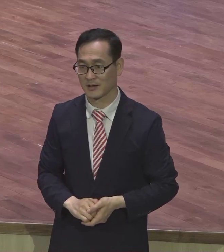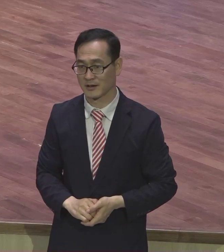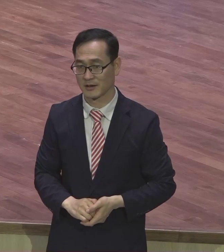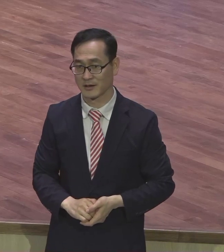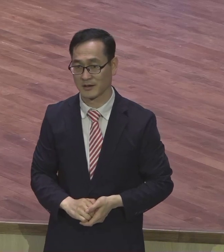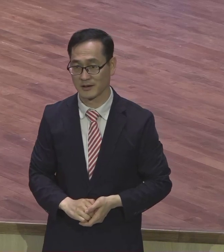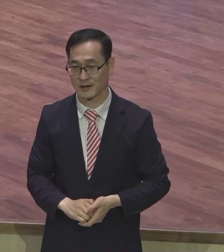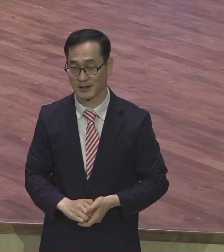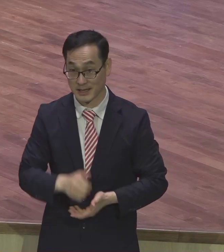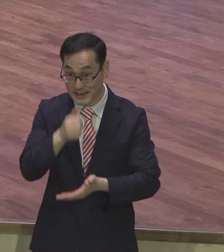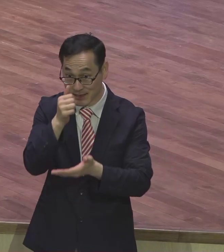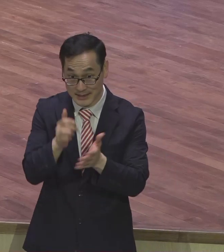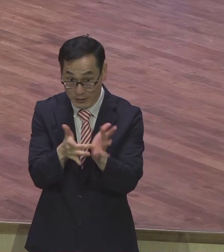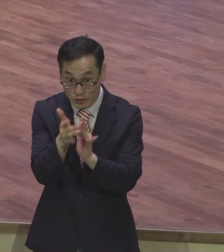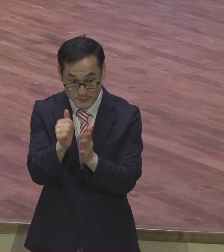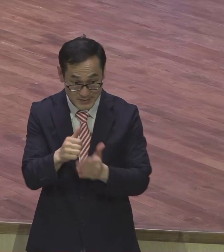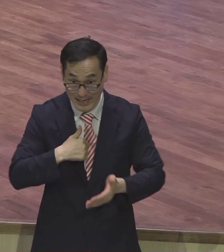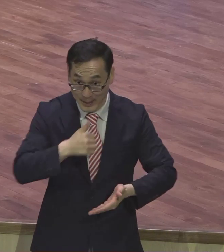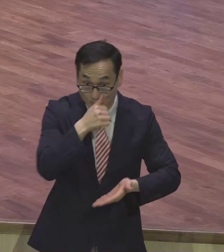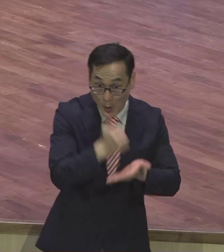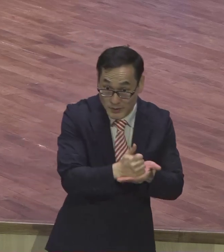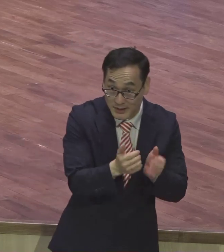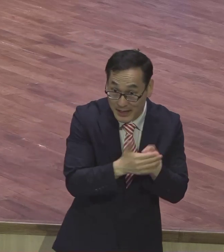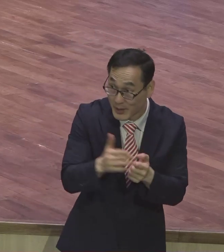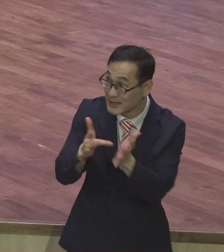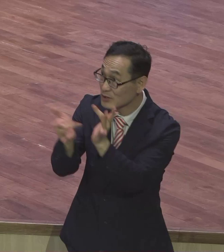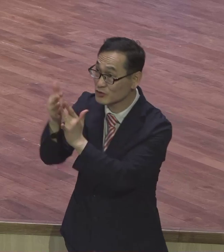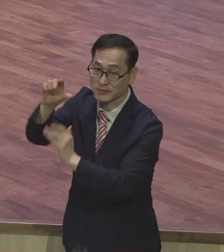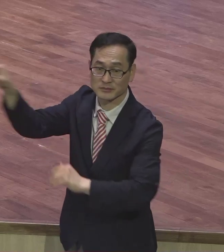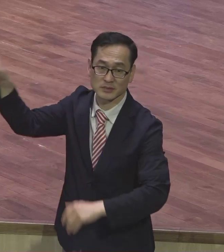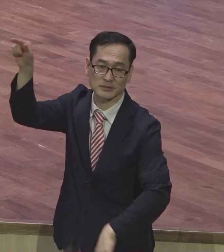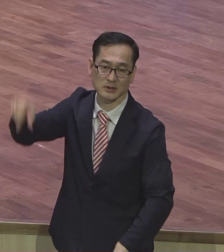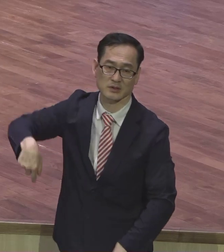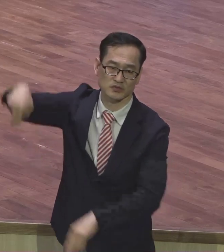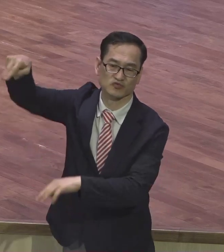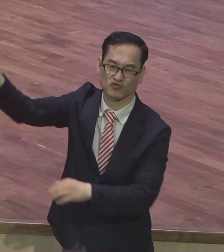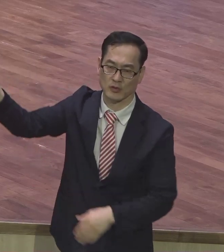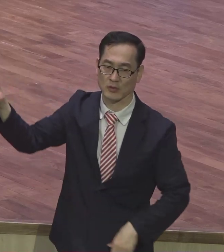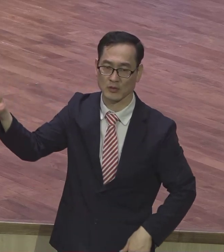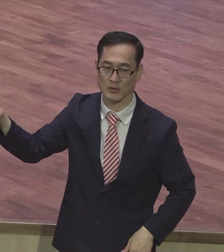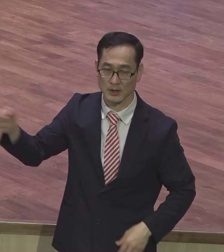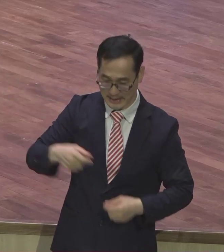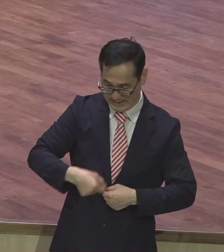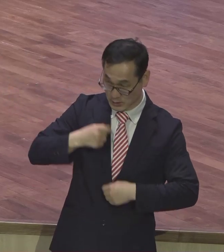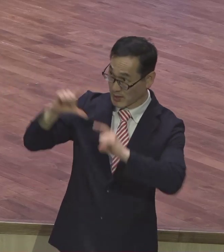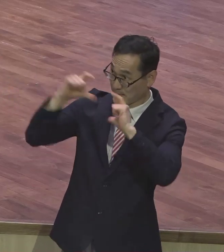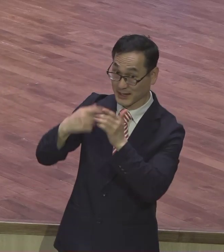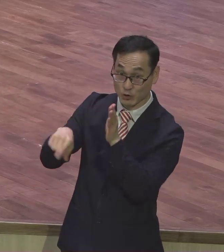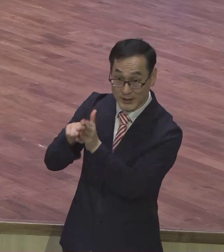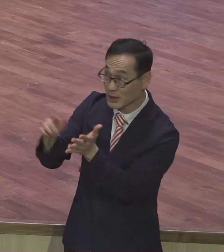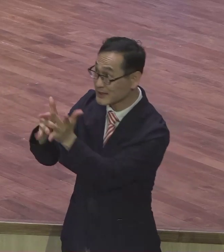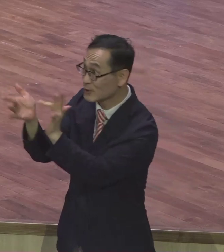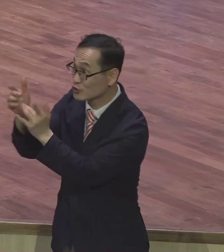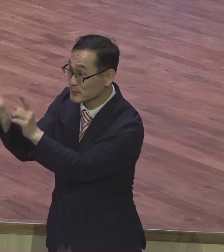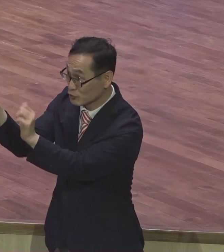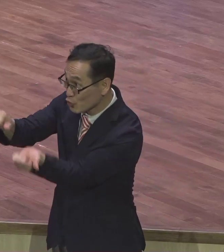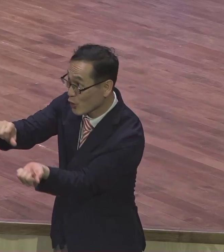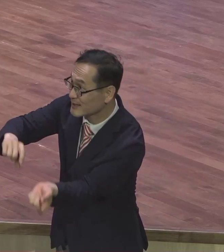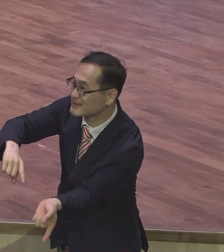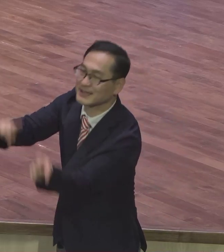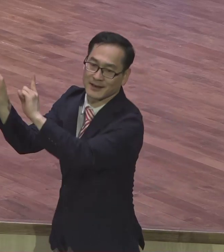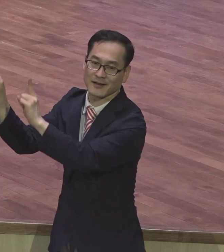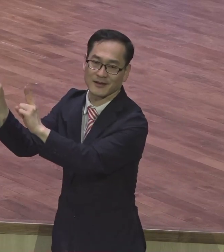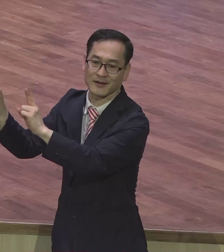범죄한 것 때문에 내어줌이 되고 또 우리를 어렵다 하시기 와야 살아나셨느니라 우리가 범죄했기 때문에